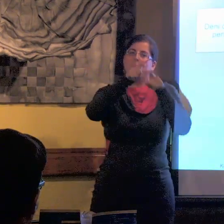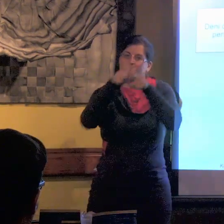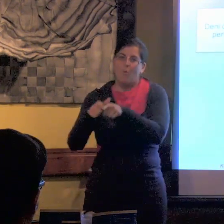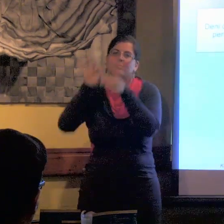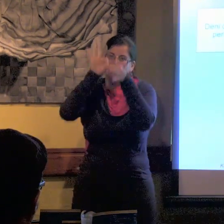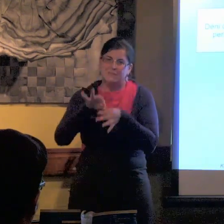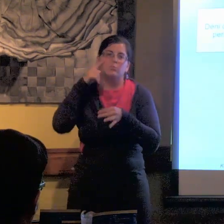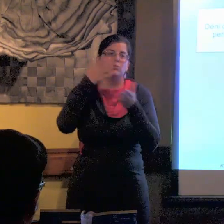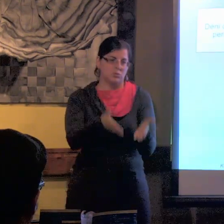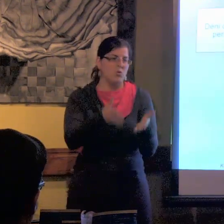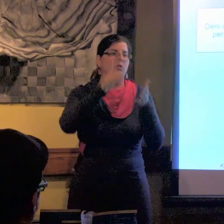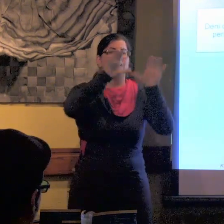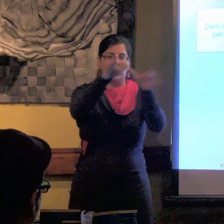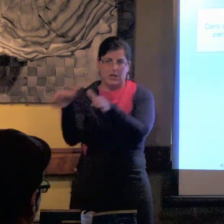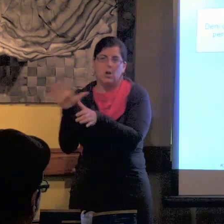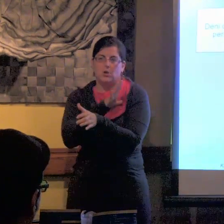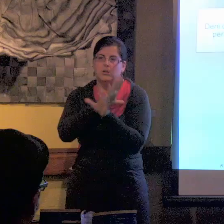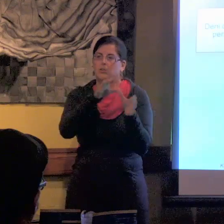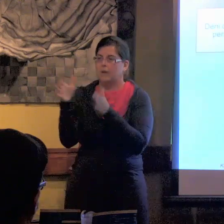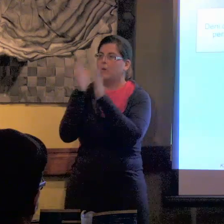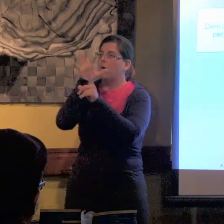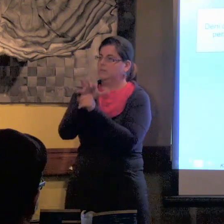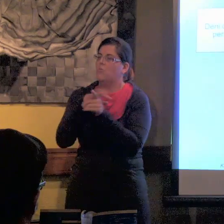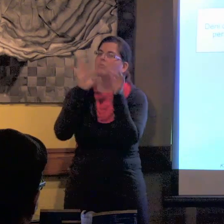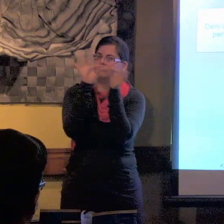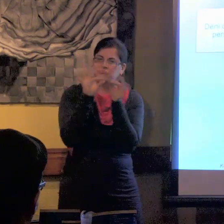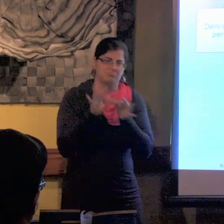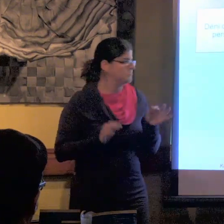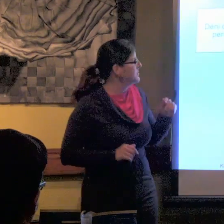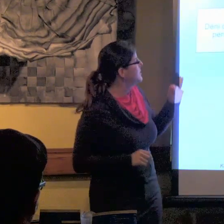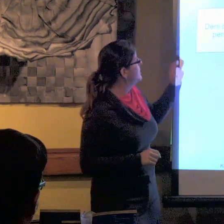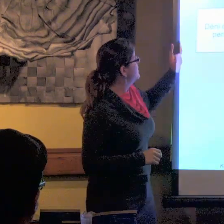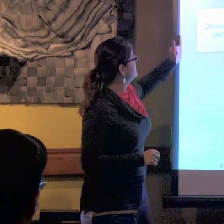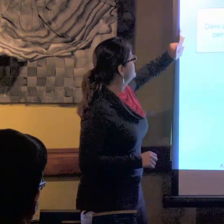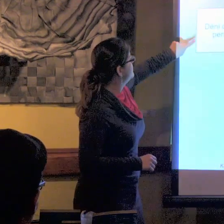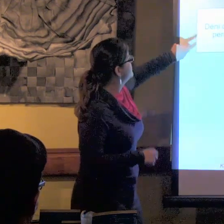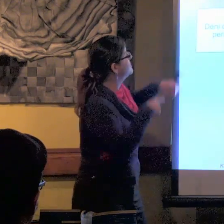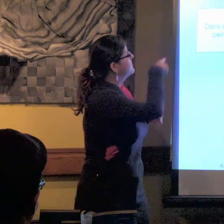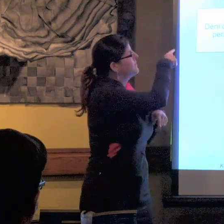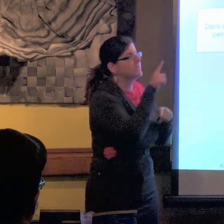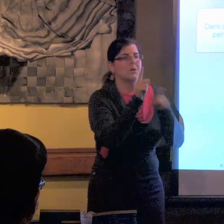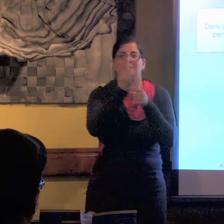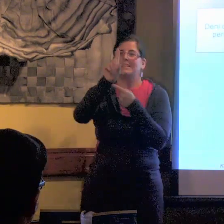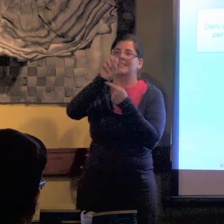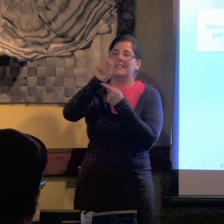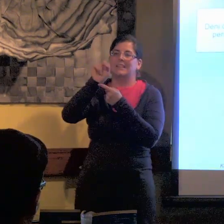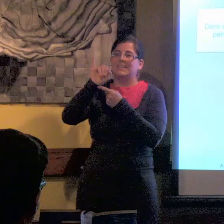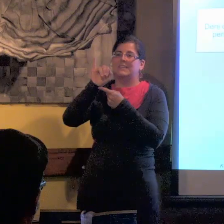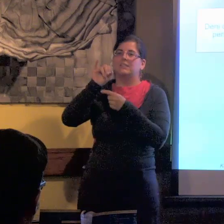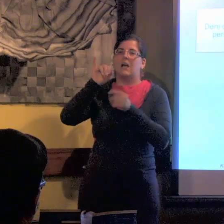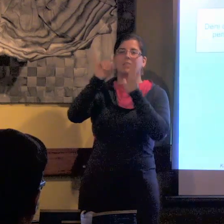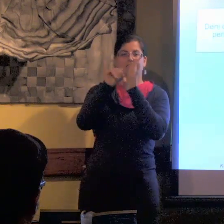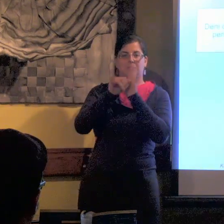Donc, je vous ai donné plusieurs exemples, je vous ai donné une terminologie peut-être un peu plus précise, une catégorisation des micro-agressions qu'il peut y avoir entre les personnes